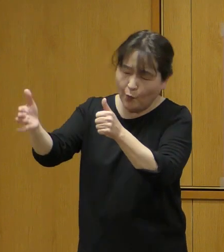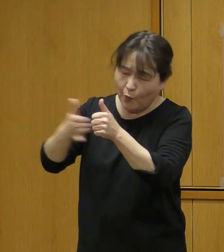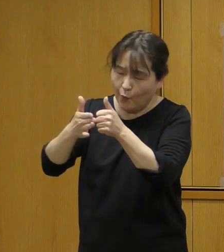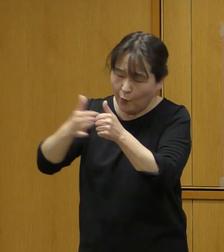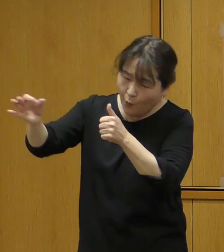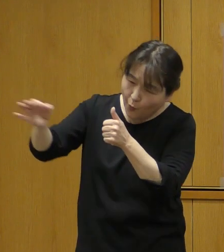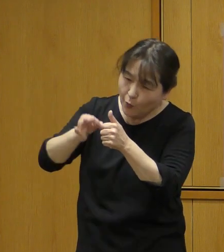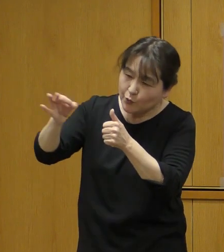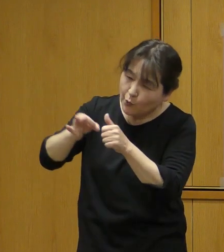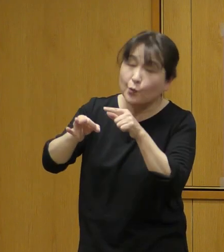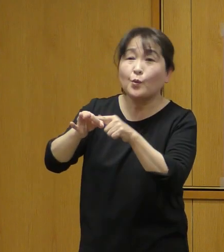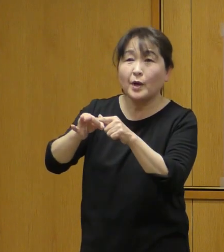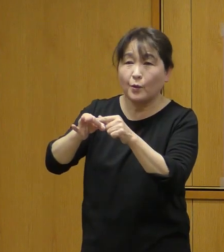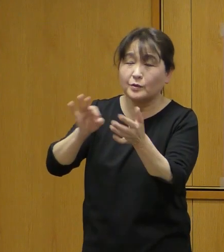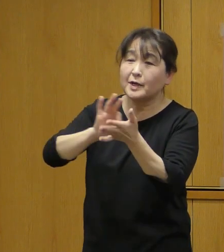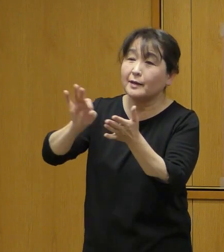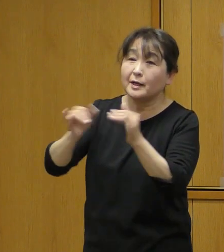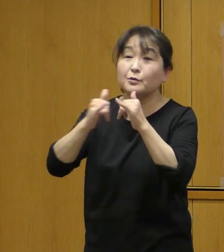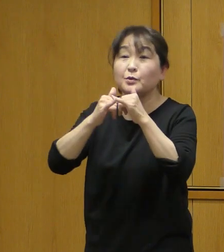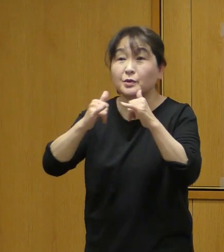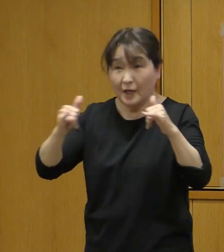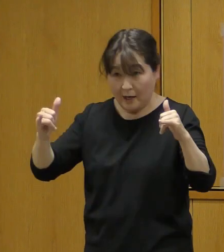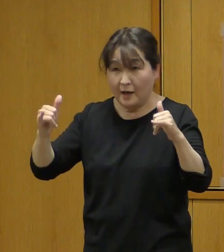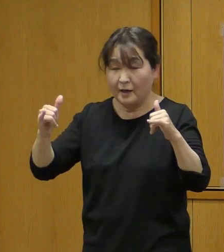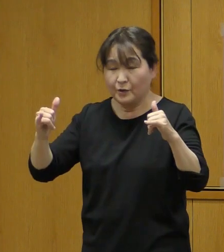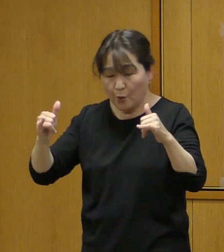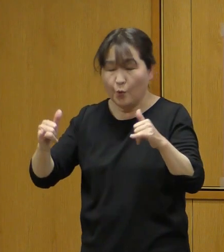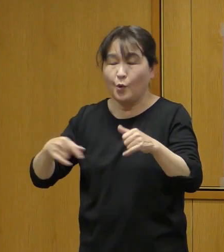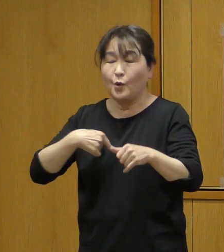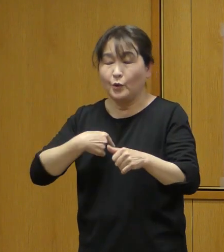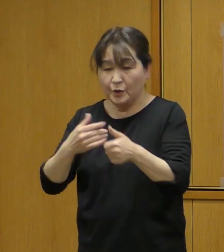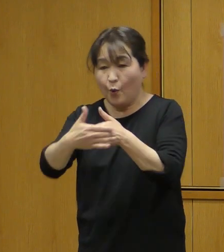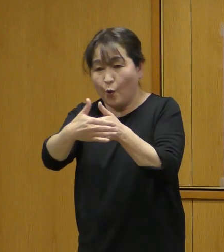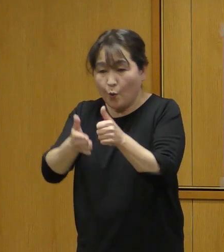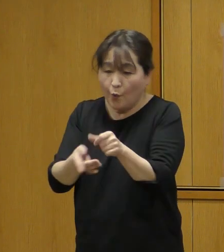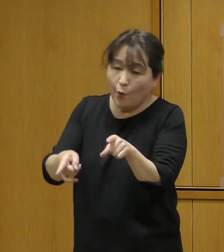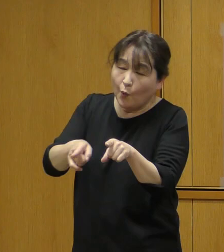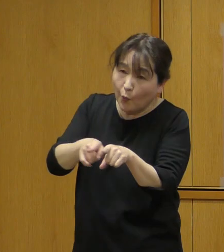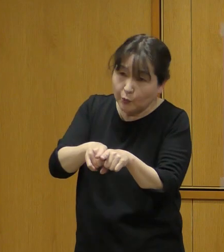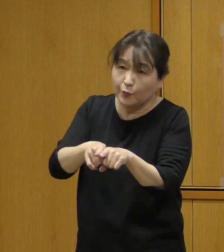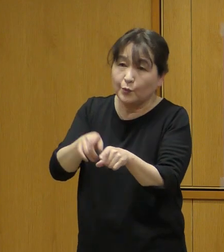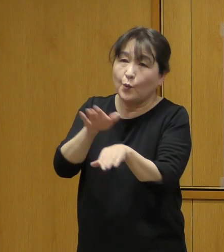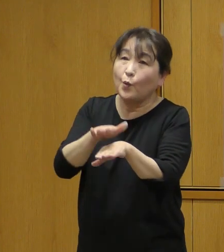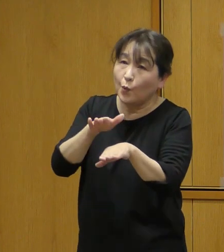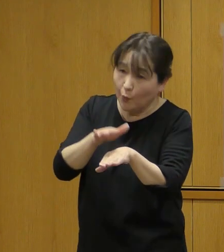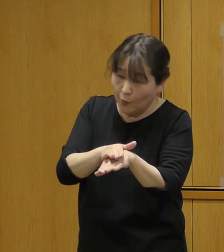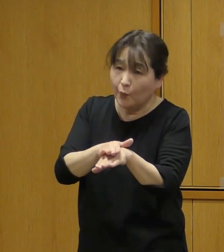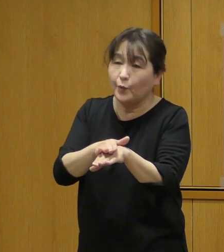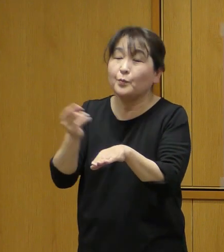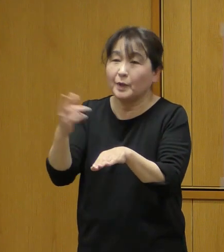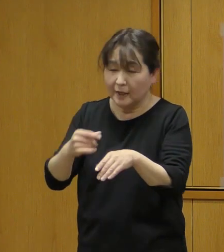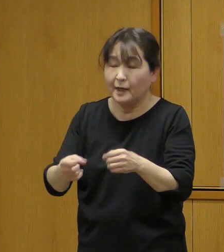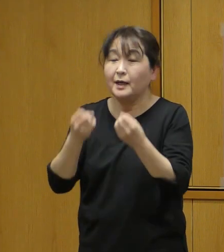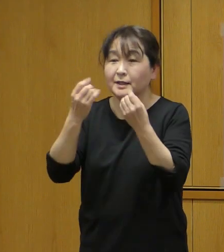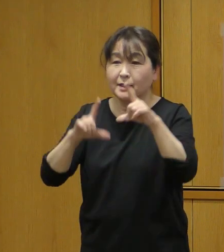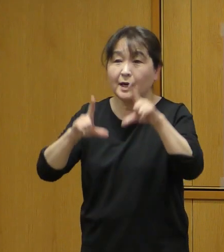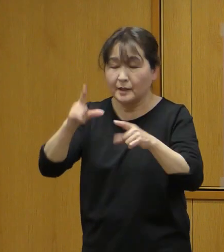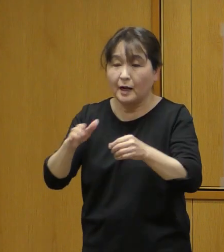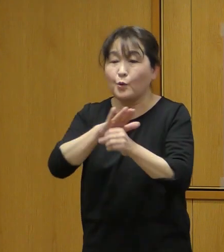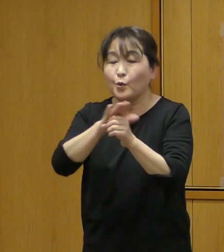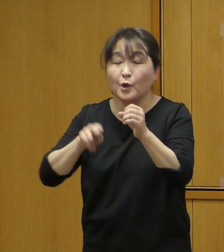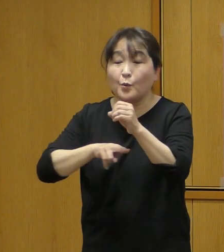された方に対する3年間の利子補給の実施や、新型コロナウイルス感染症に関